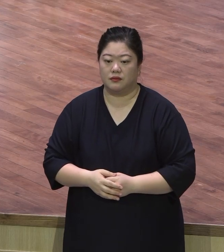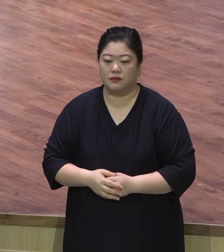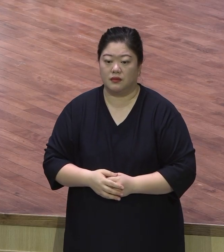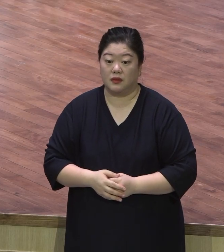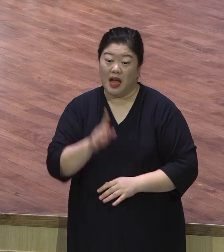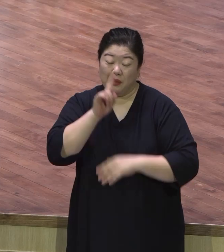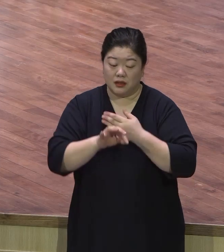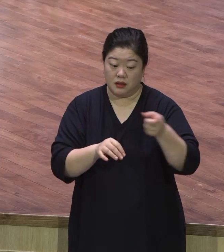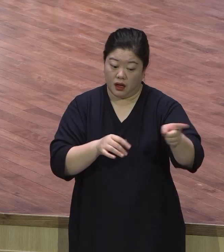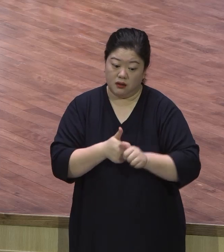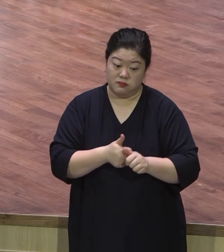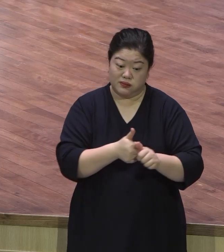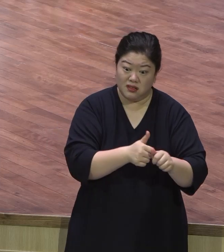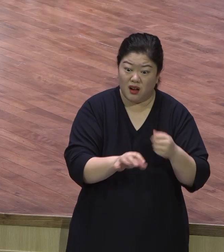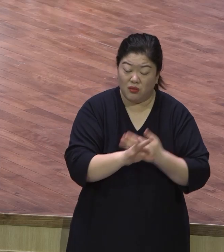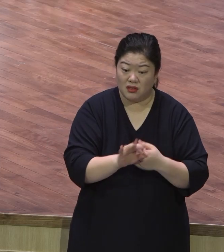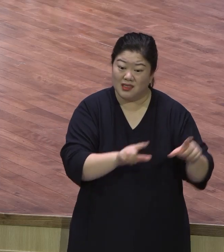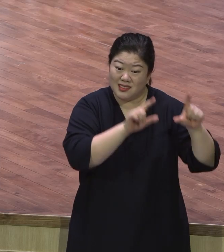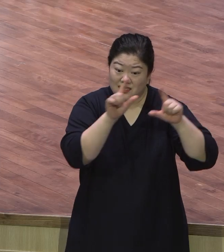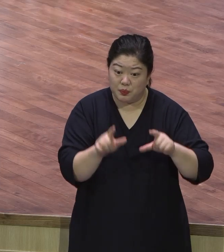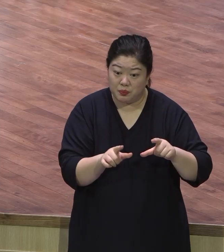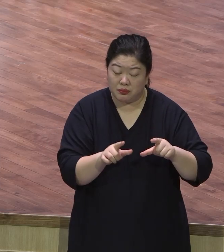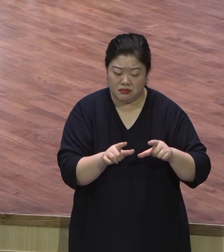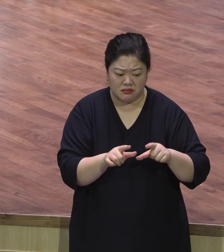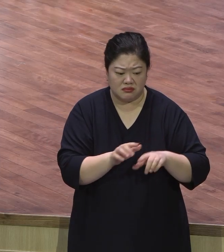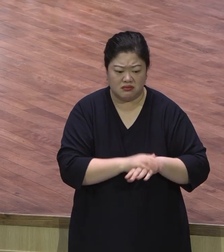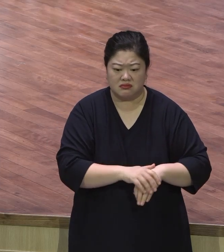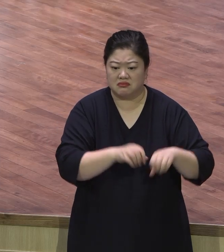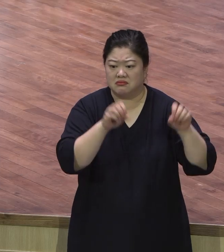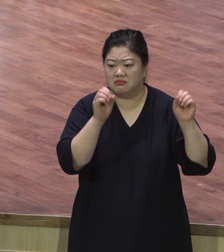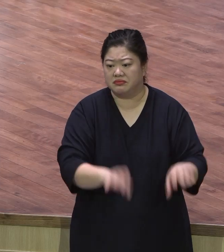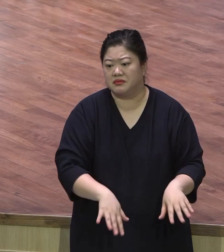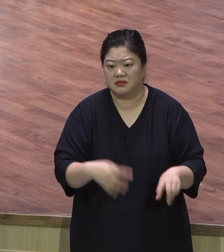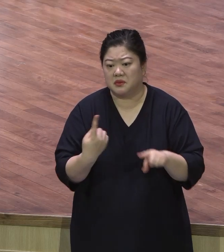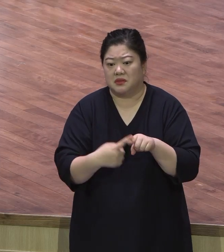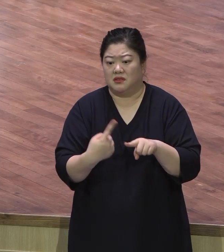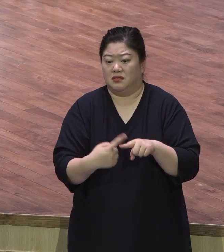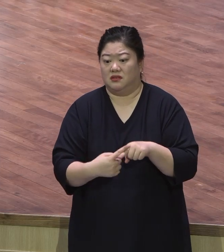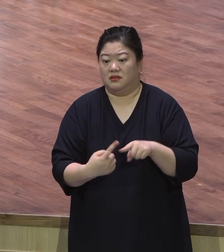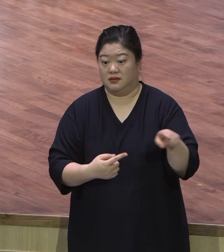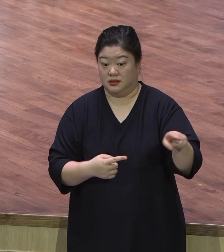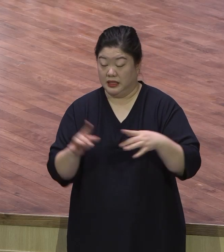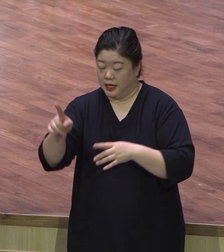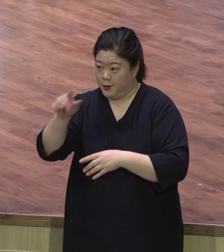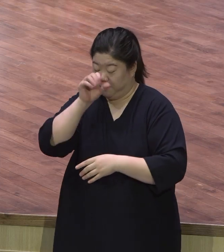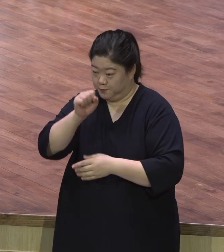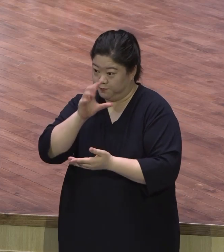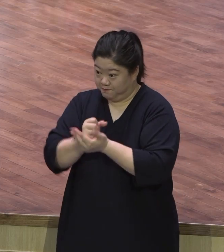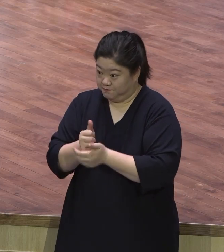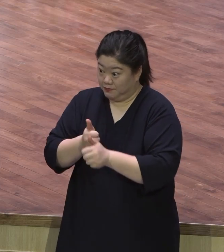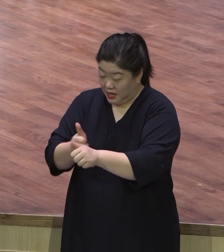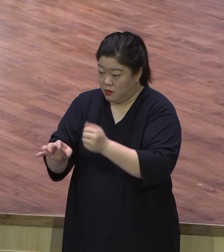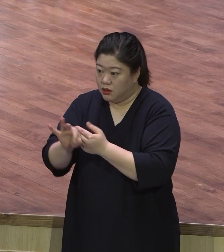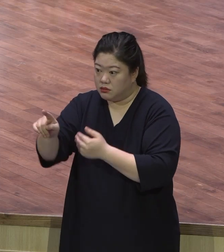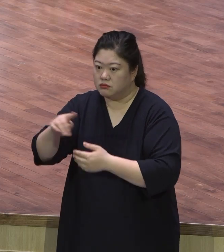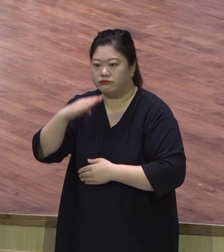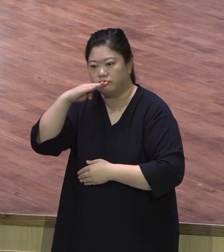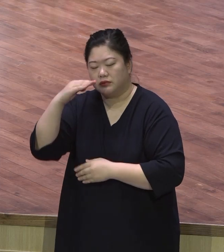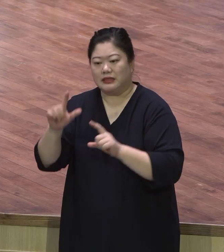인생은 무가치한 존재가 된다 아무 의미 없는 어떤 눈이냐